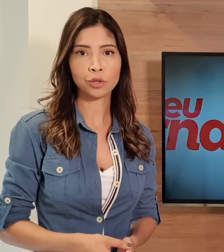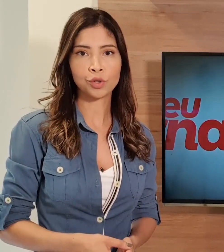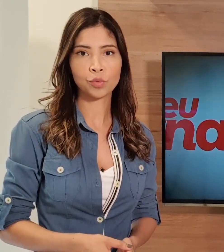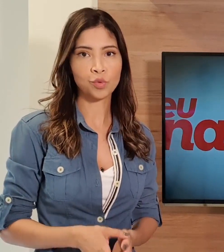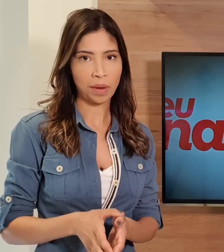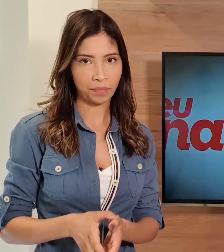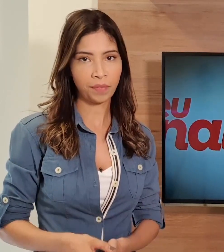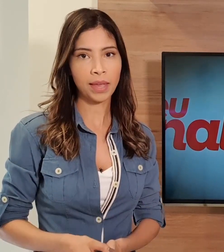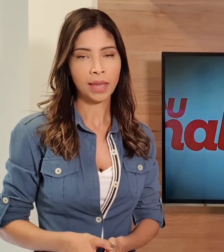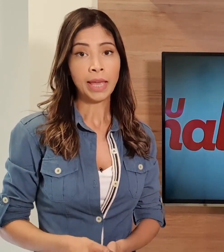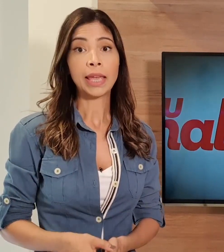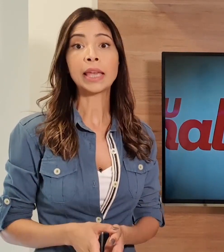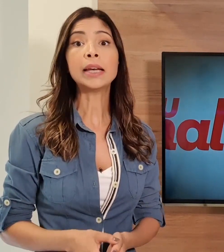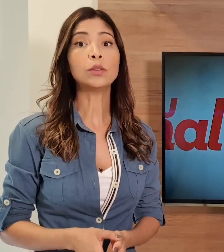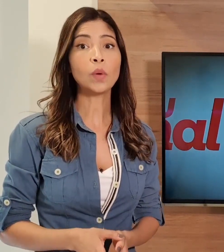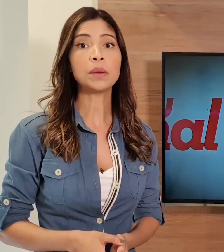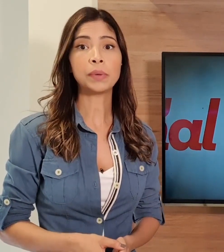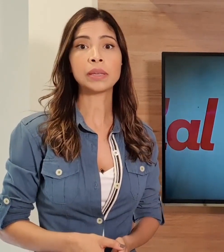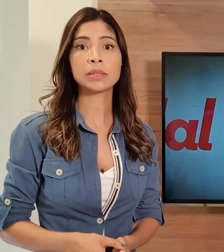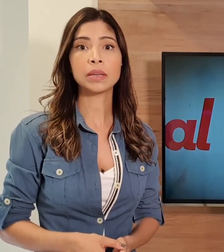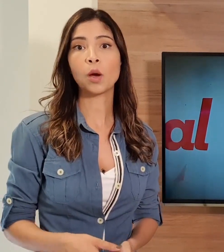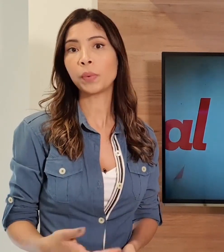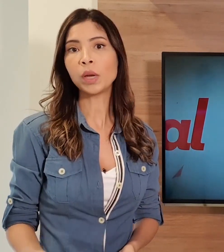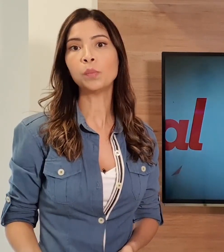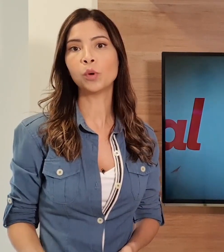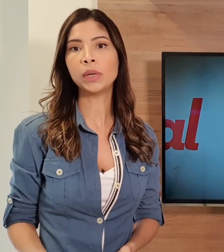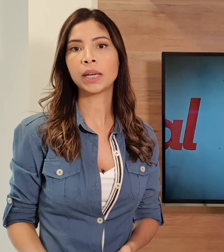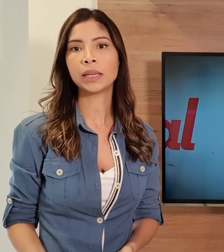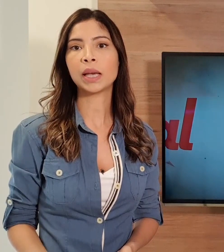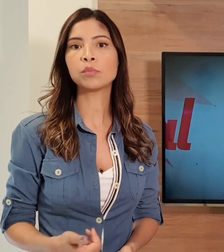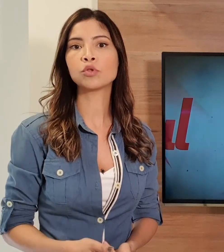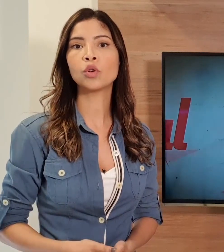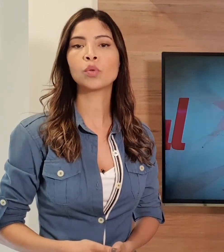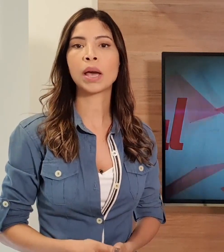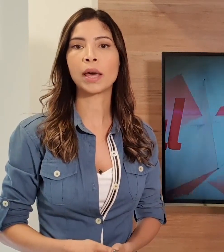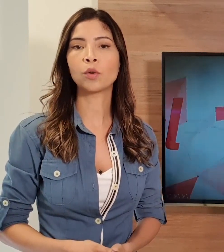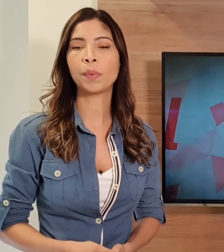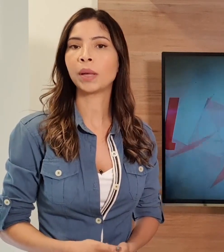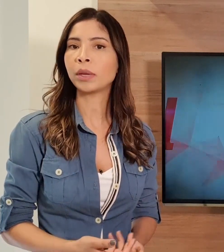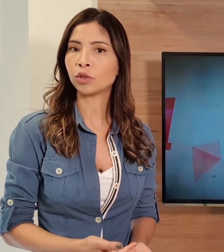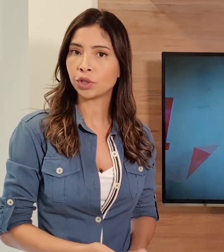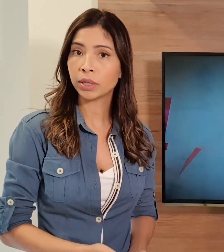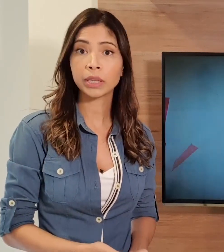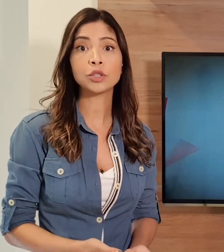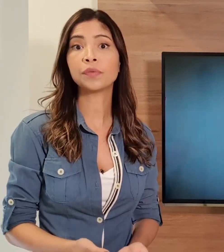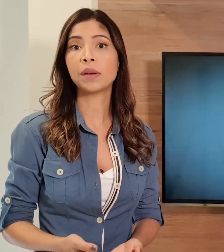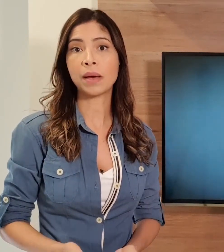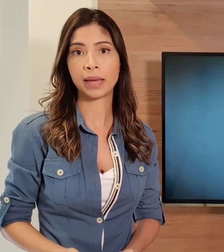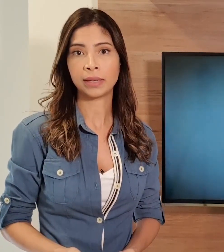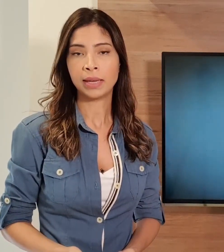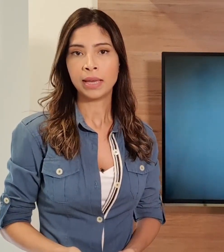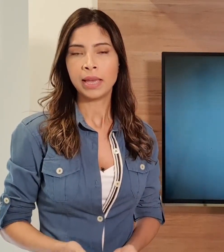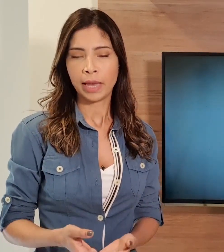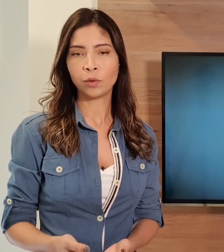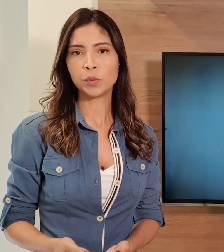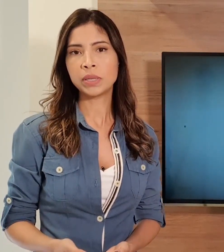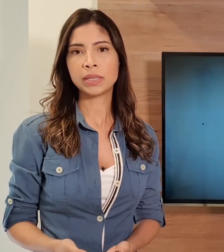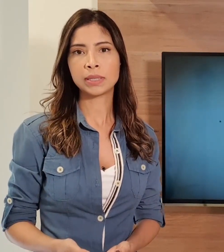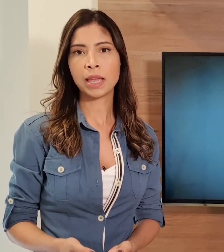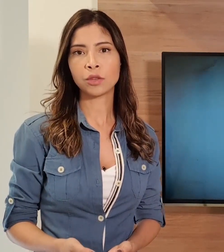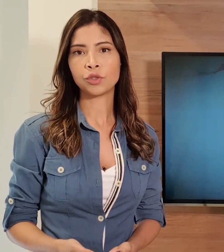que dá legal agiu de má-fé enganou a imprensa ea opinião pública e abusou do cargo para mentir e difamar